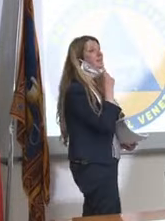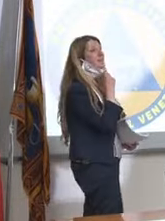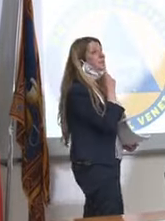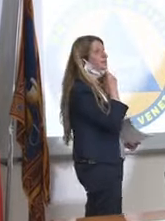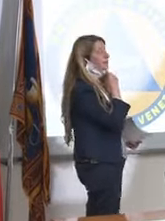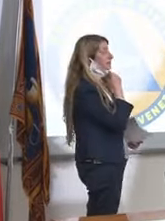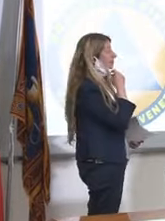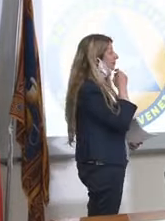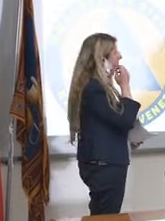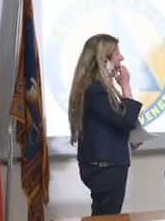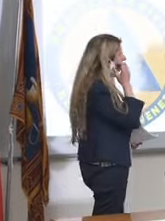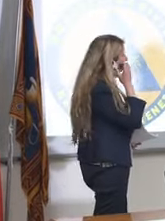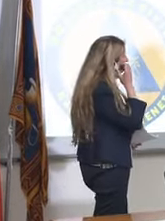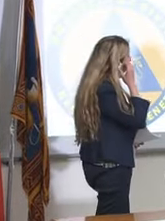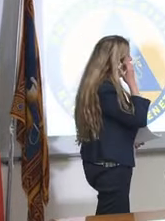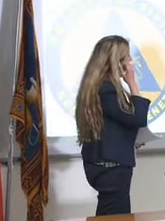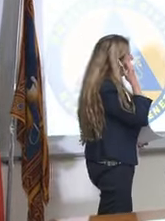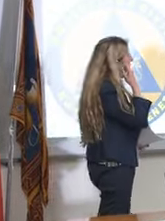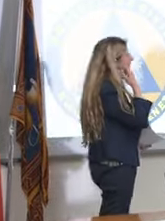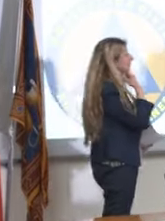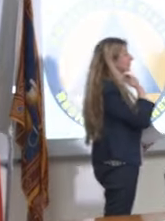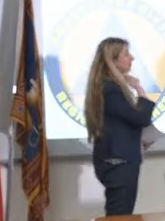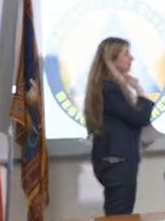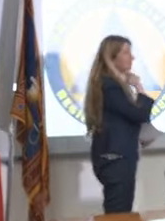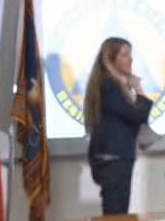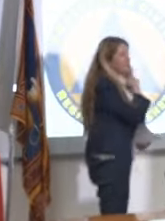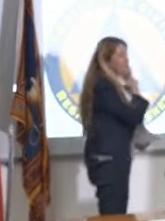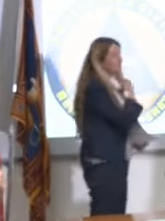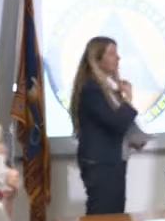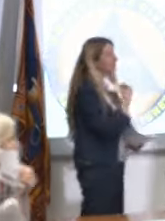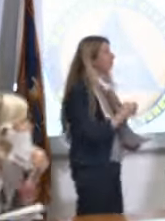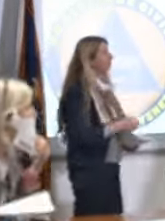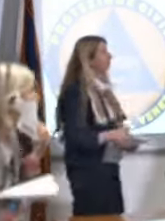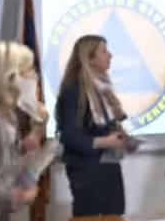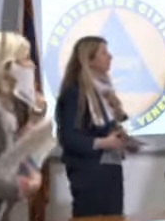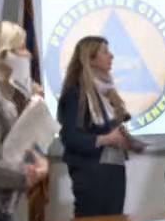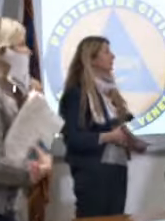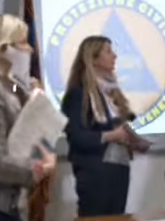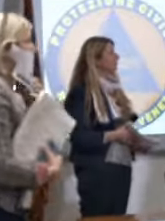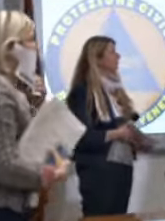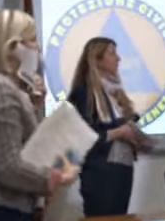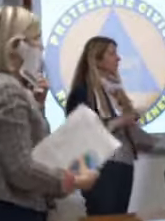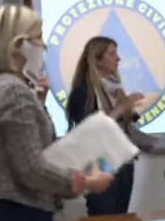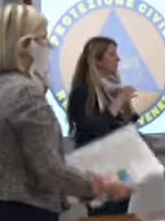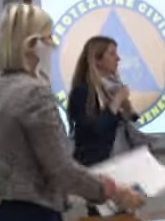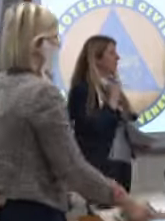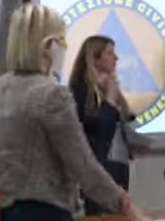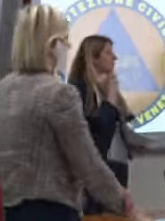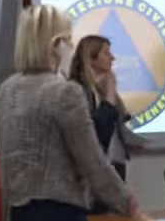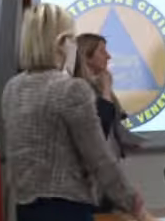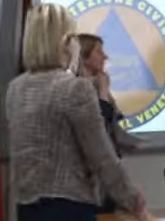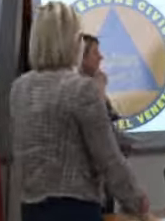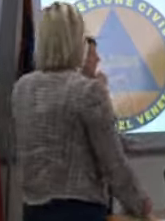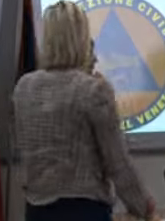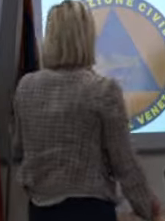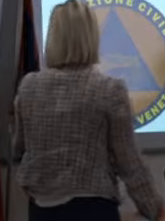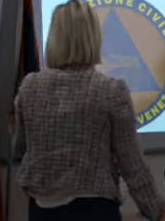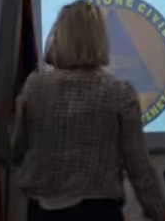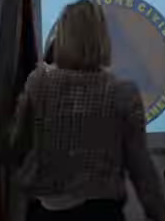Adesso vediamo la... Aspetta che devo fare.